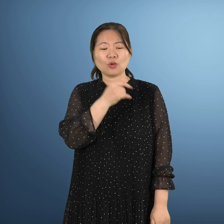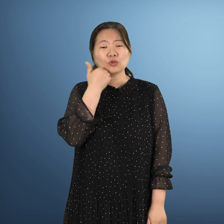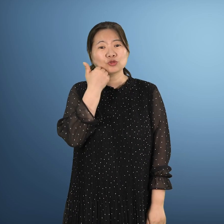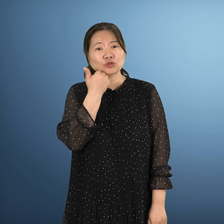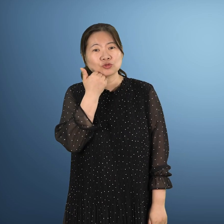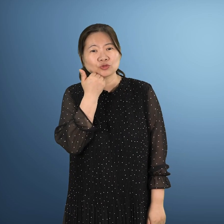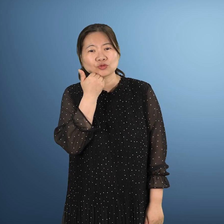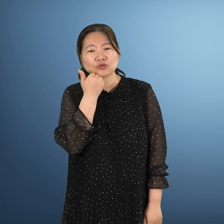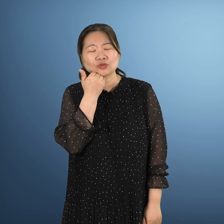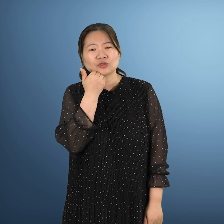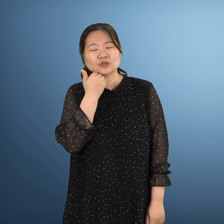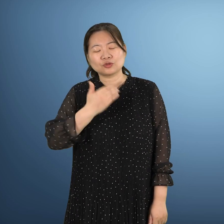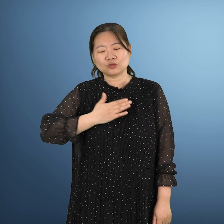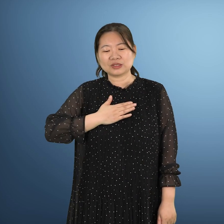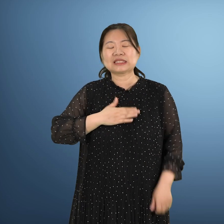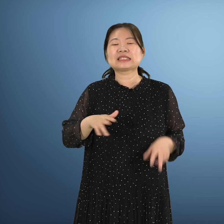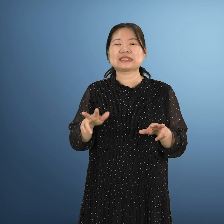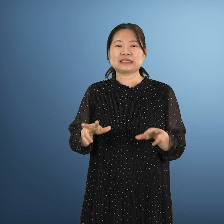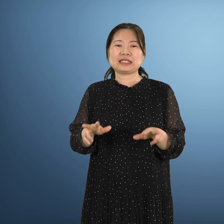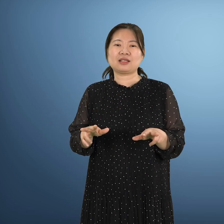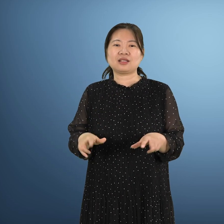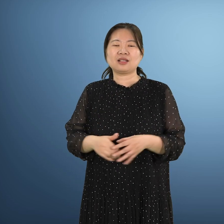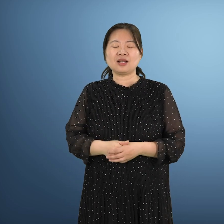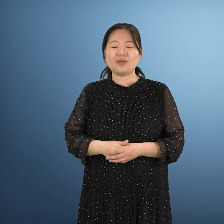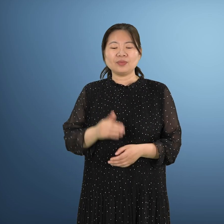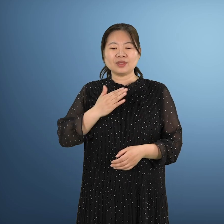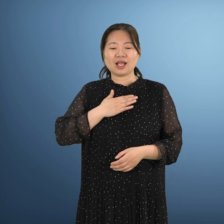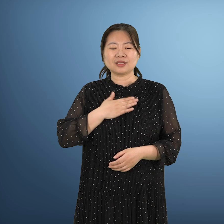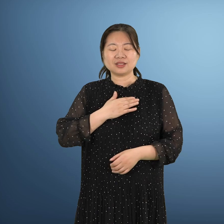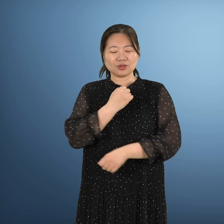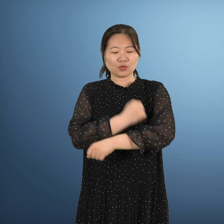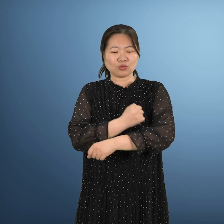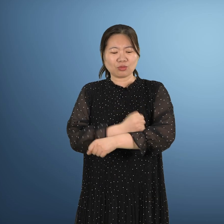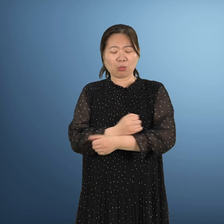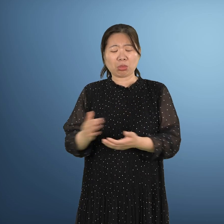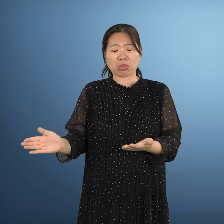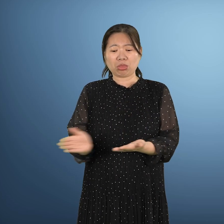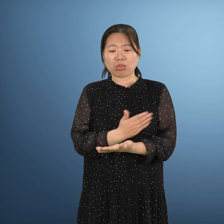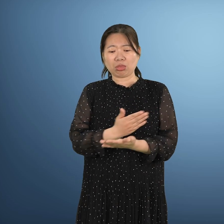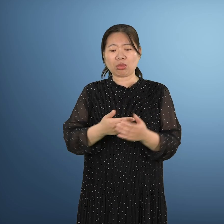누구세요? 우리는 이제 나는 공로 없지만,